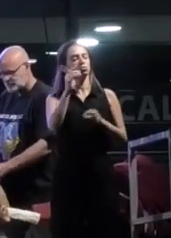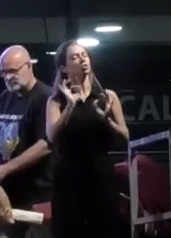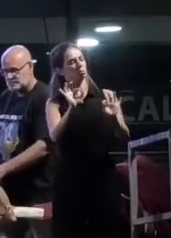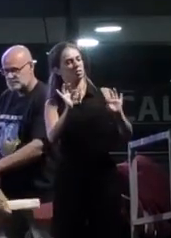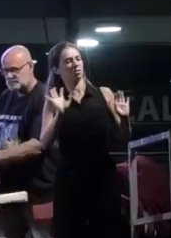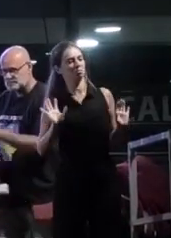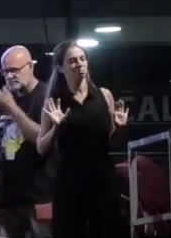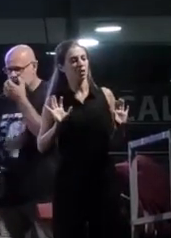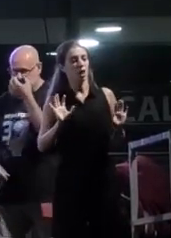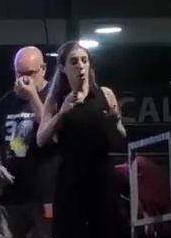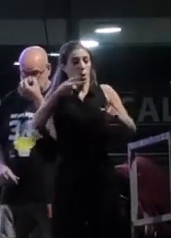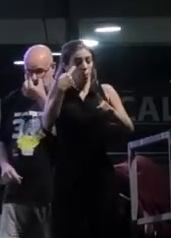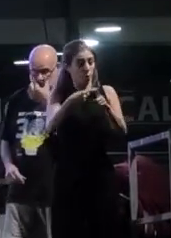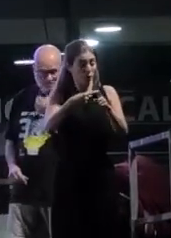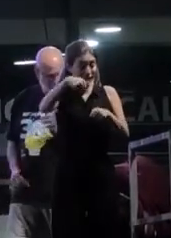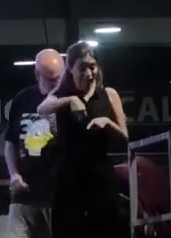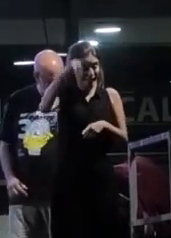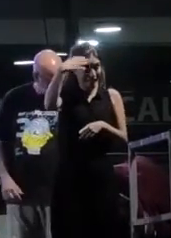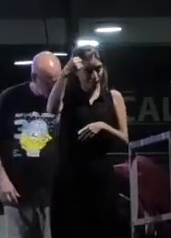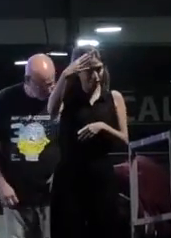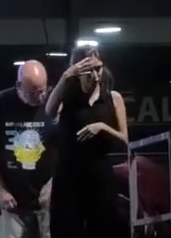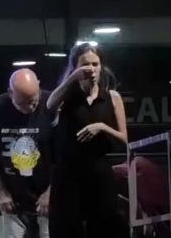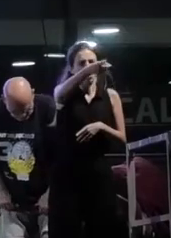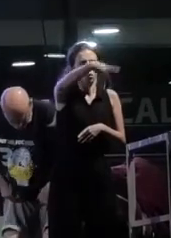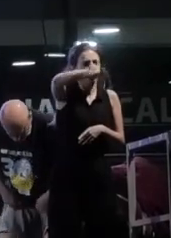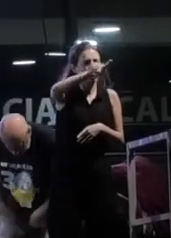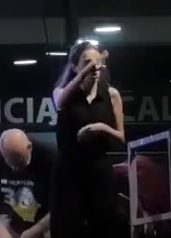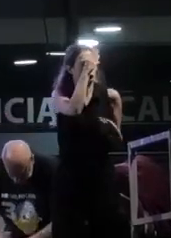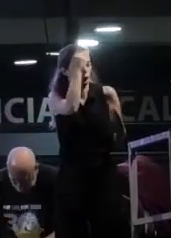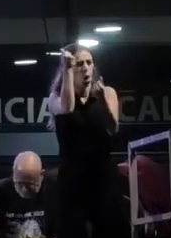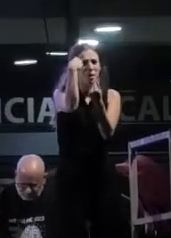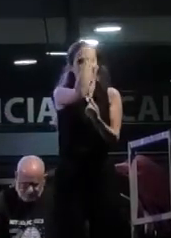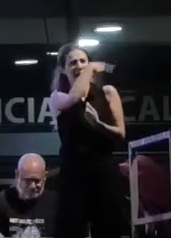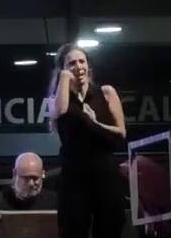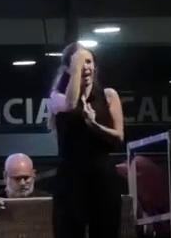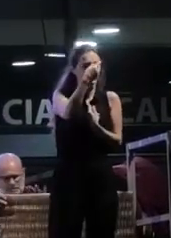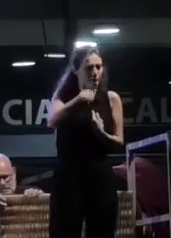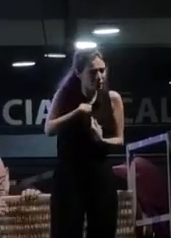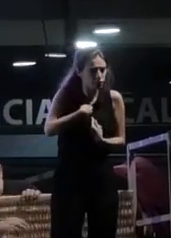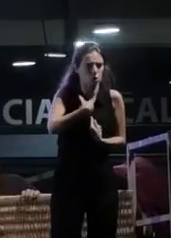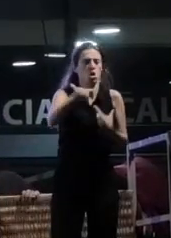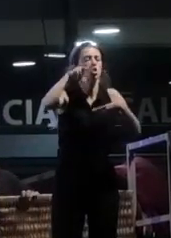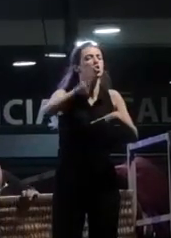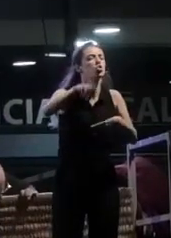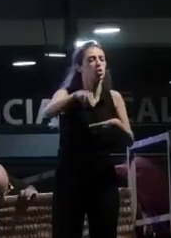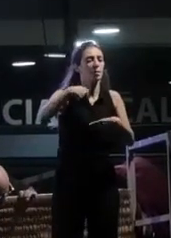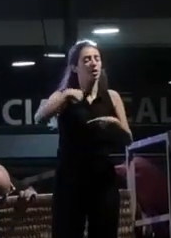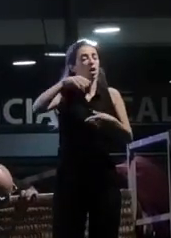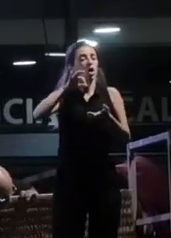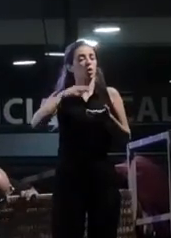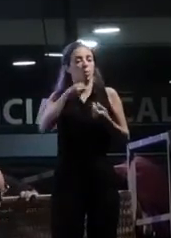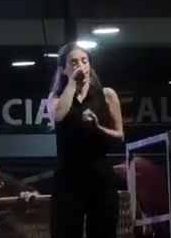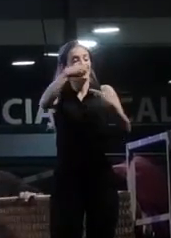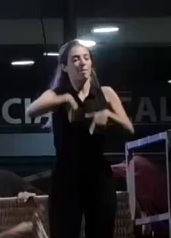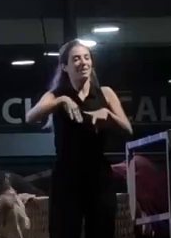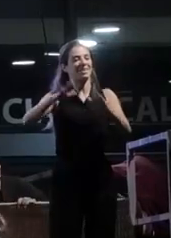peculiar. Perquè Cambrils no oblidi mai el personatge funest que vaig ser durant el segle, el